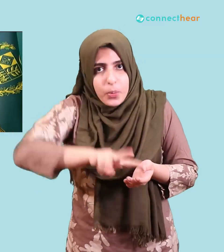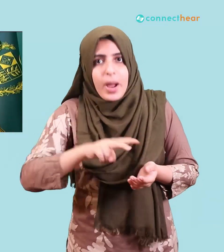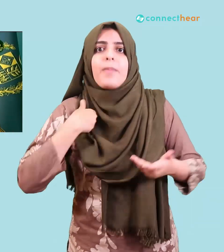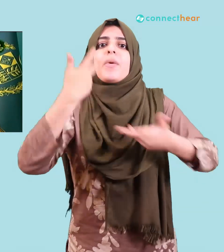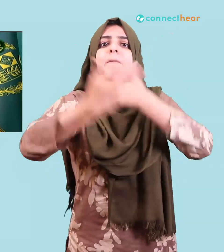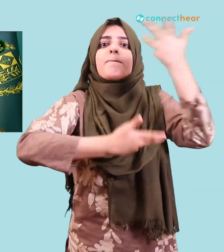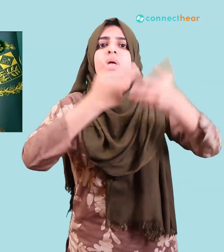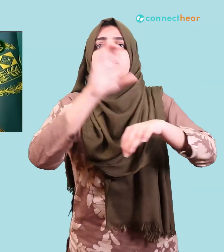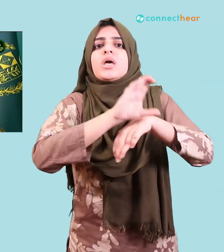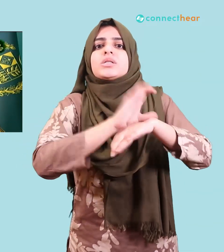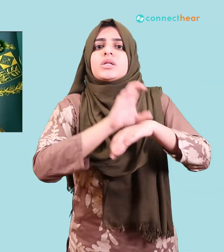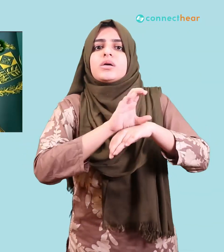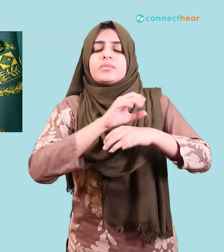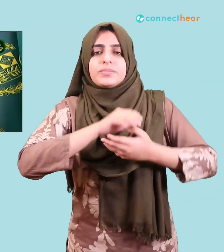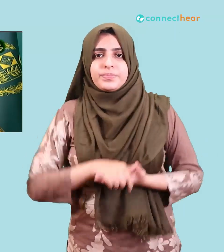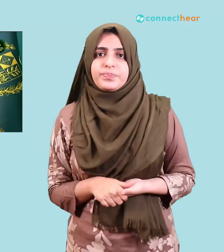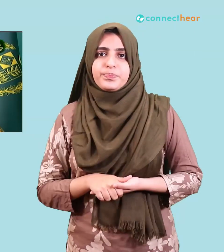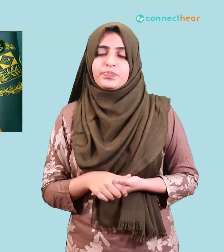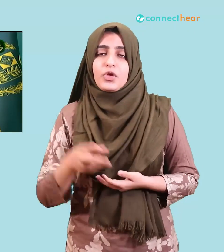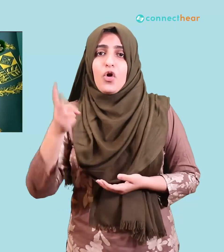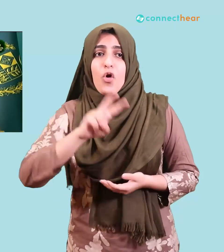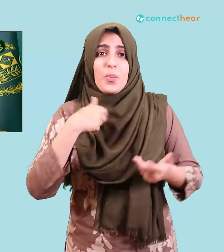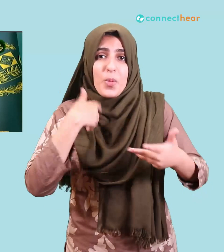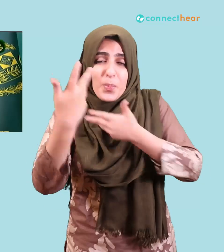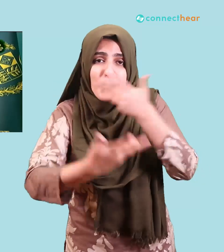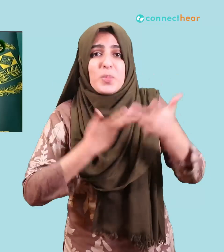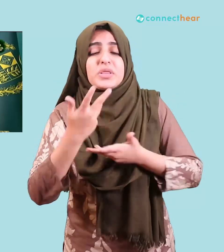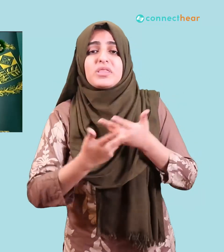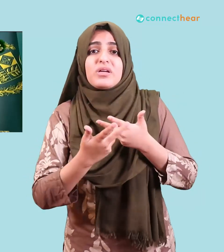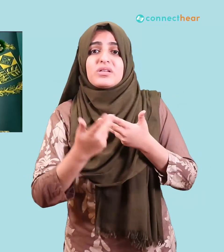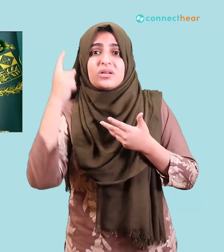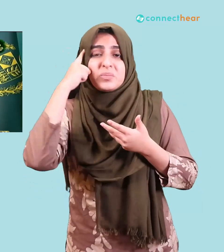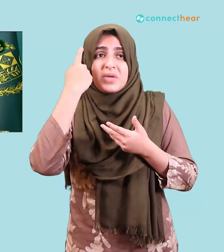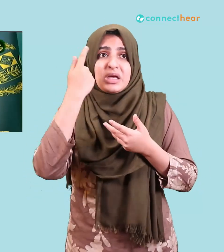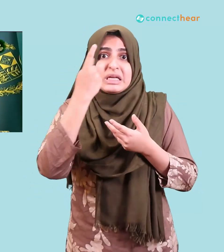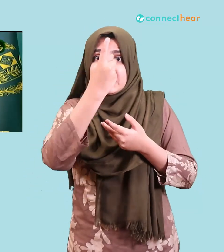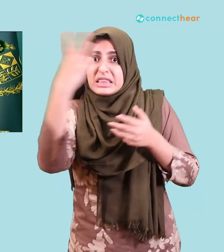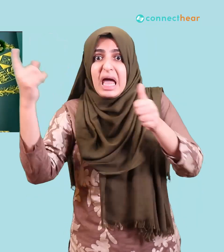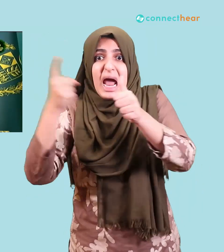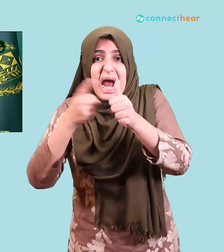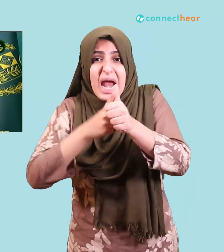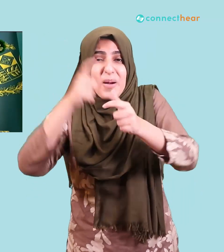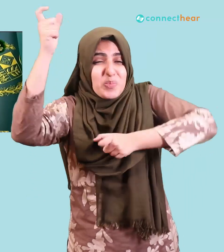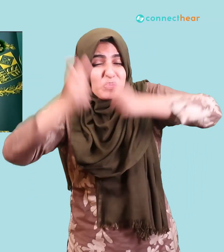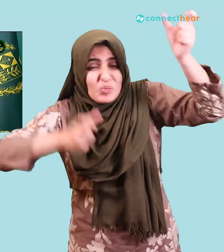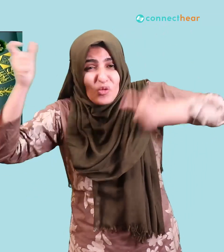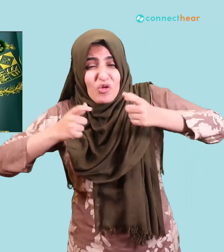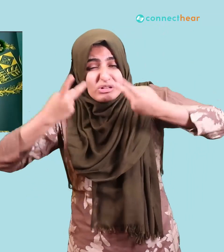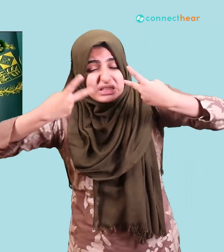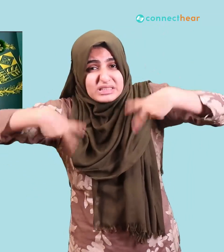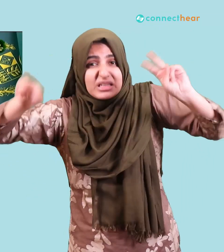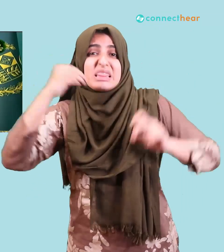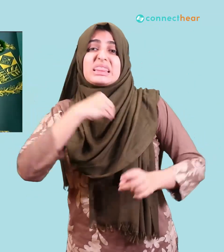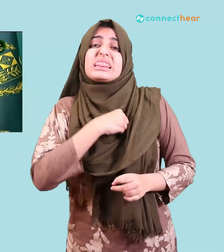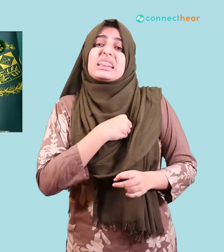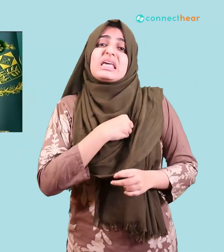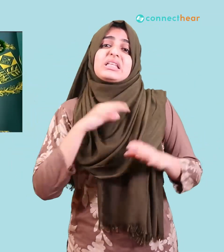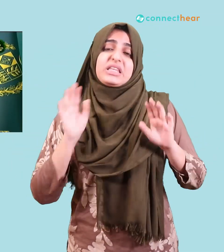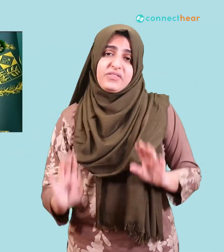میں نے اسلاموفوبیا کی بات کی، اور میں نے کہا کہ یہ کس طرح 1.25 ارب لوگوں کو تکلیف پہنچائی جاتی ہے۔ پھر